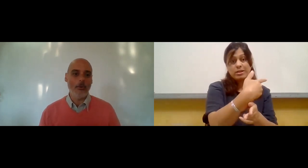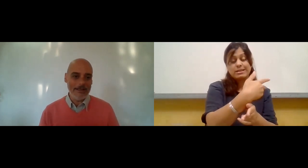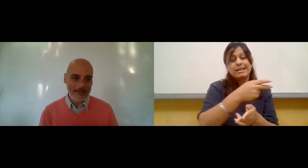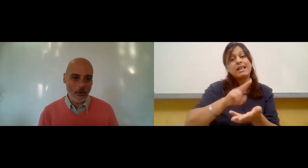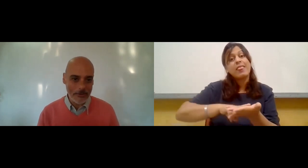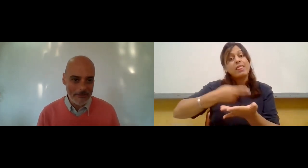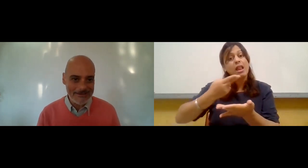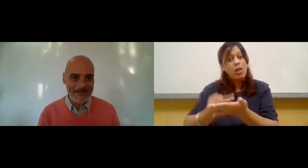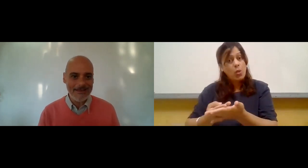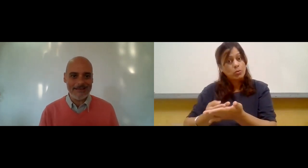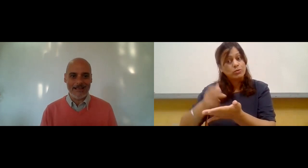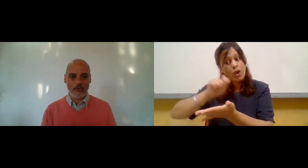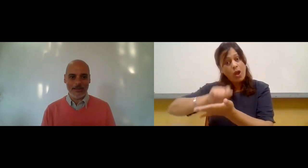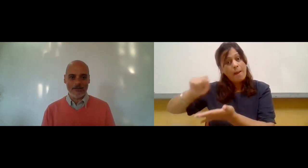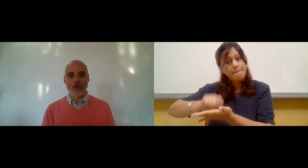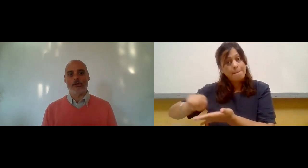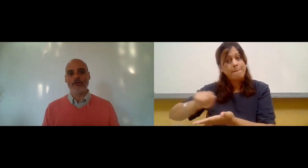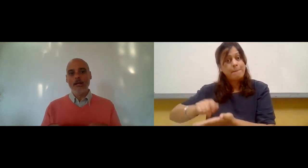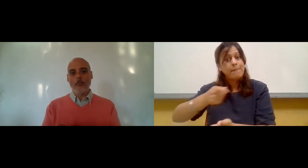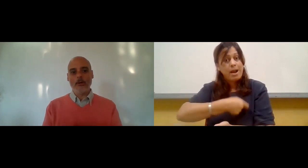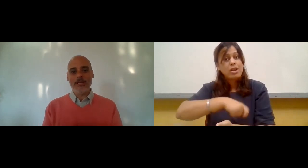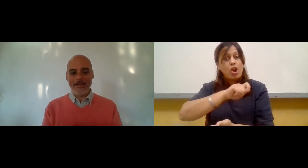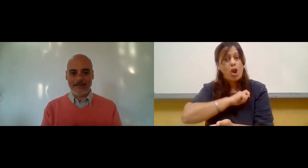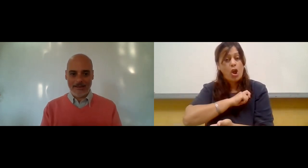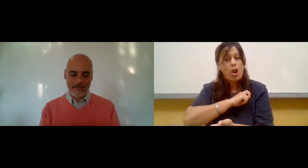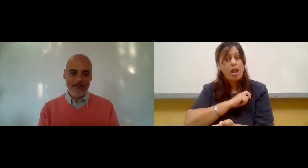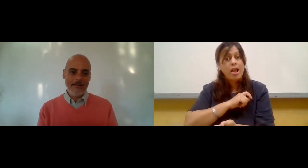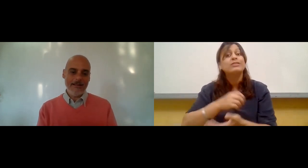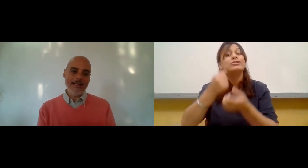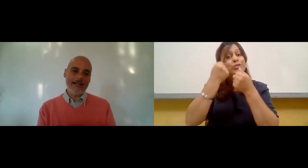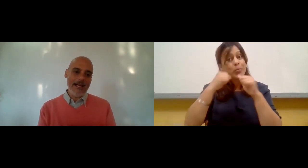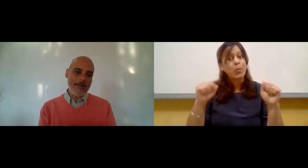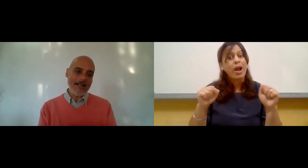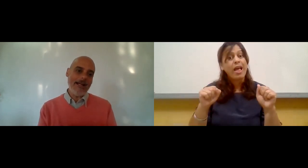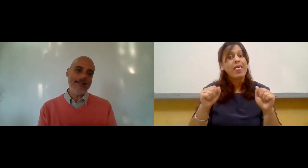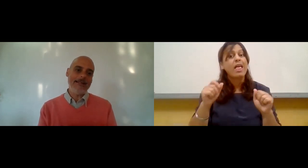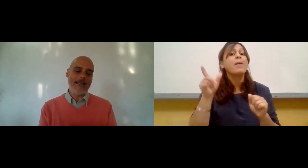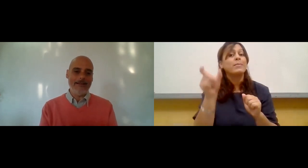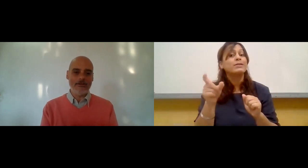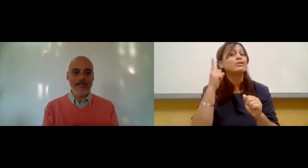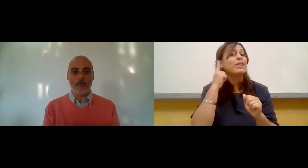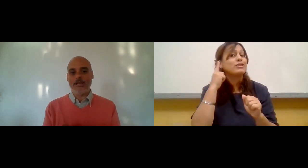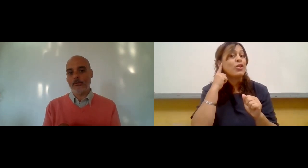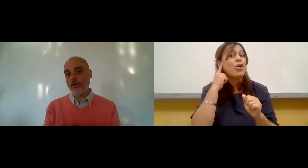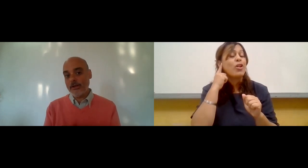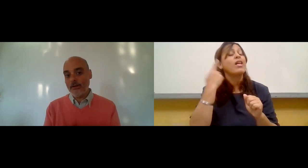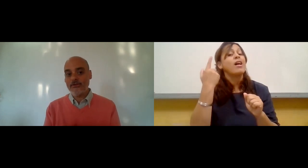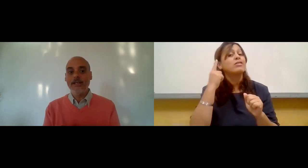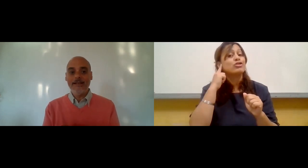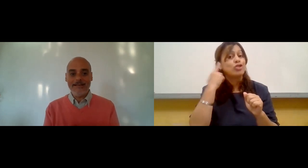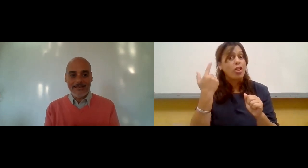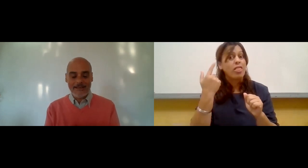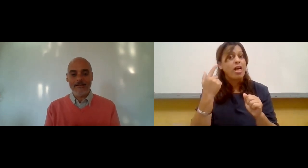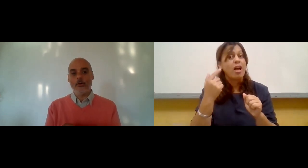ahí pueden, obviamente, entrar estudiantes sordos, porque justamente la clave acá es que los equipos